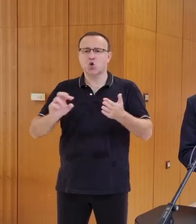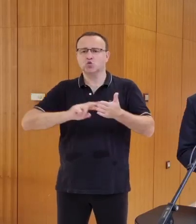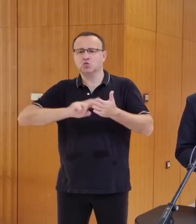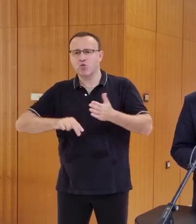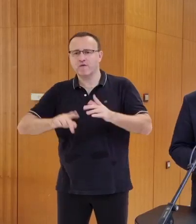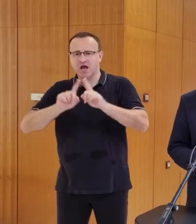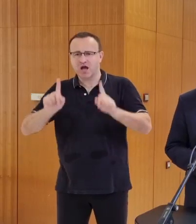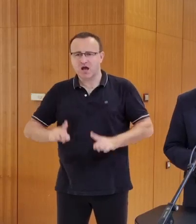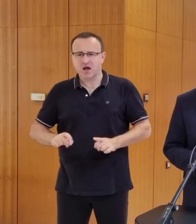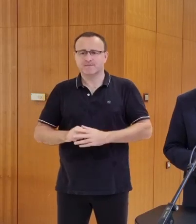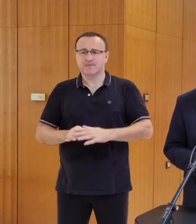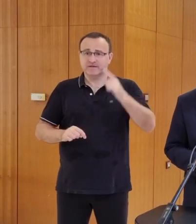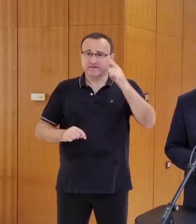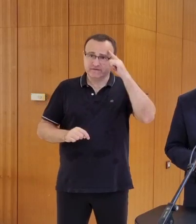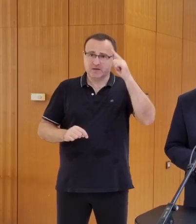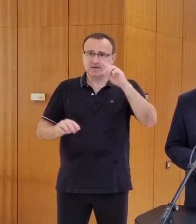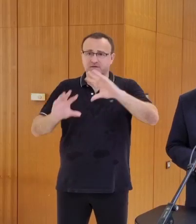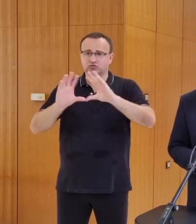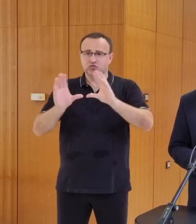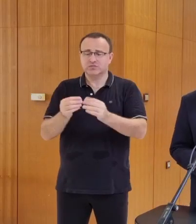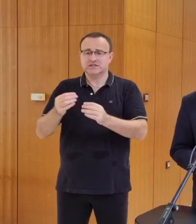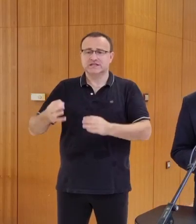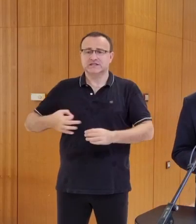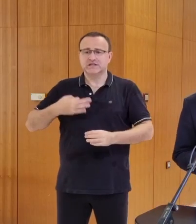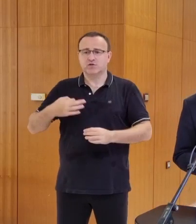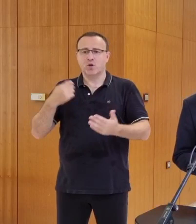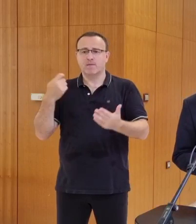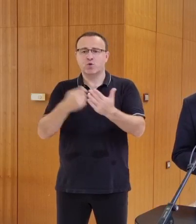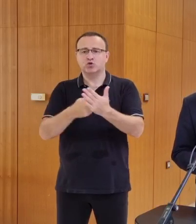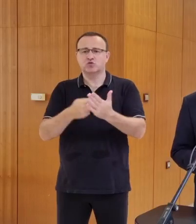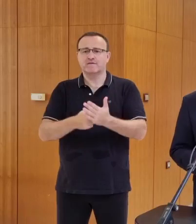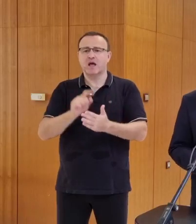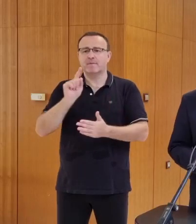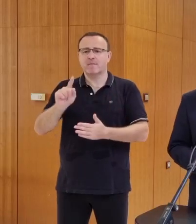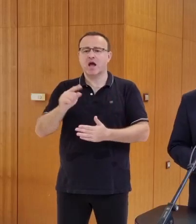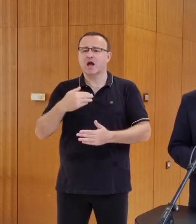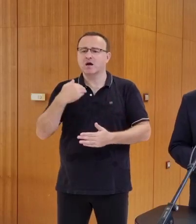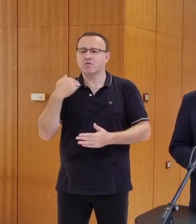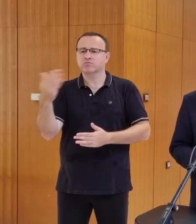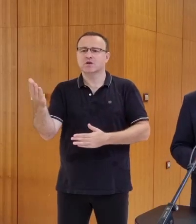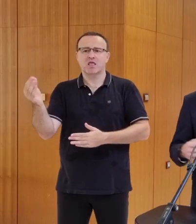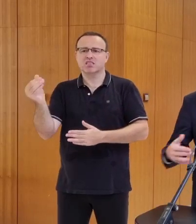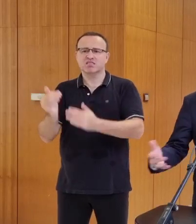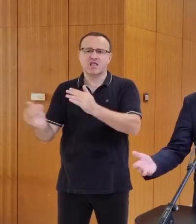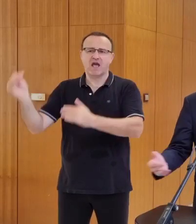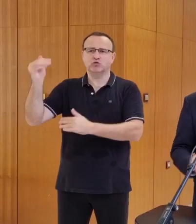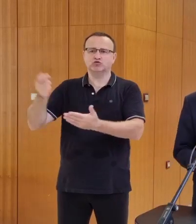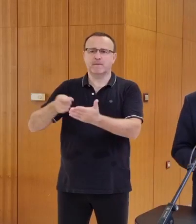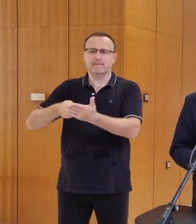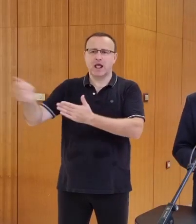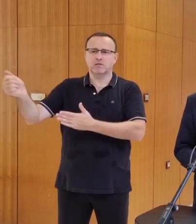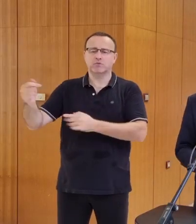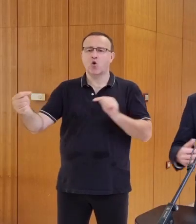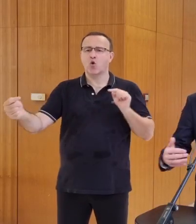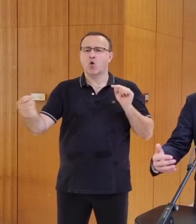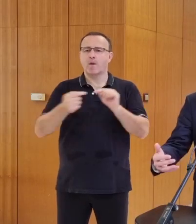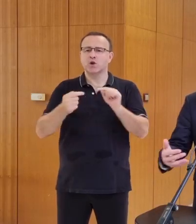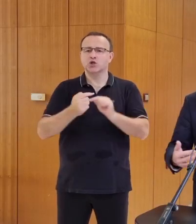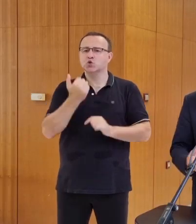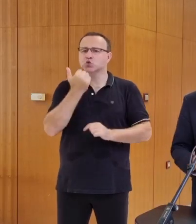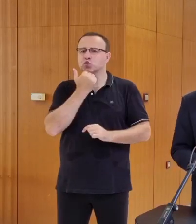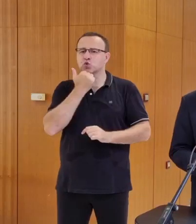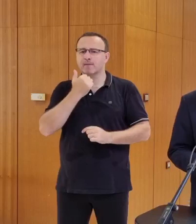že Všeobecná zdravotná poisťovňa v určitom smere naozaj poskytuje najvyššie platby oproti súkromným poisťovňam. To